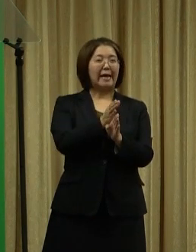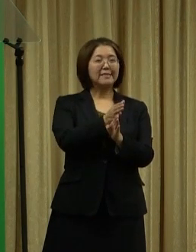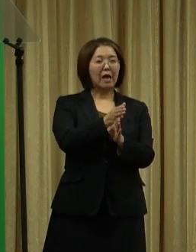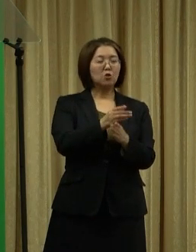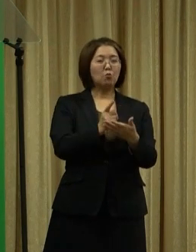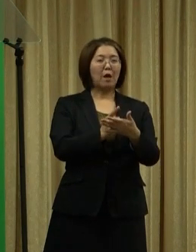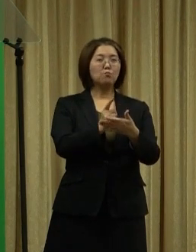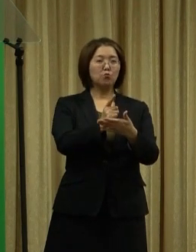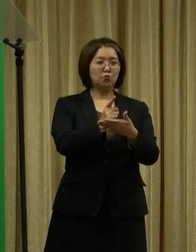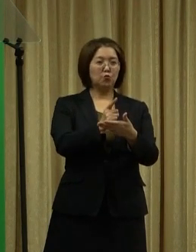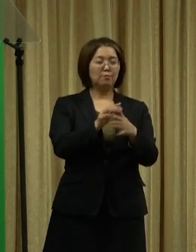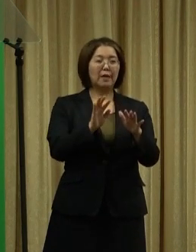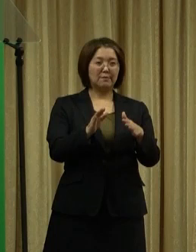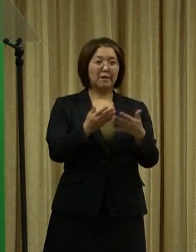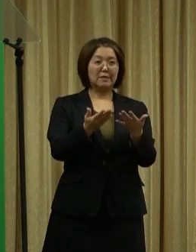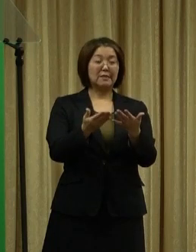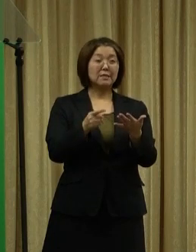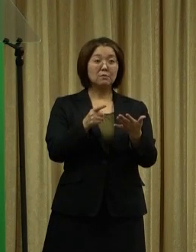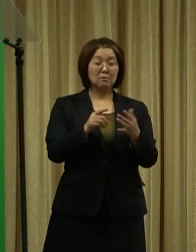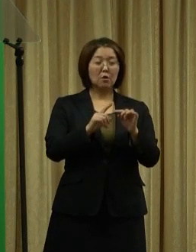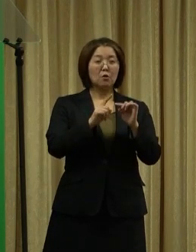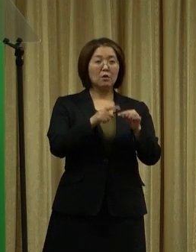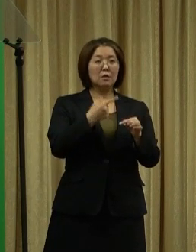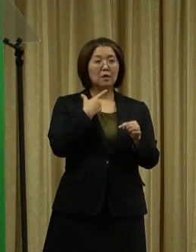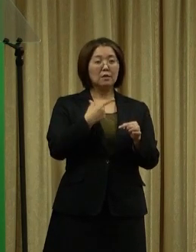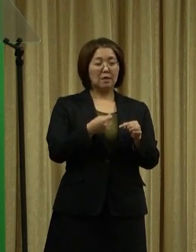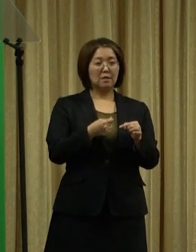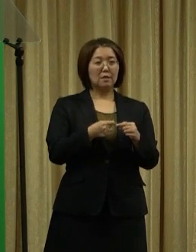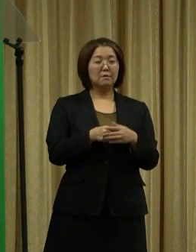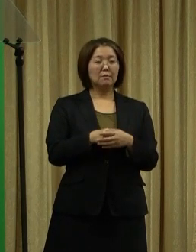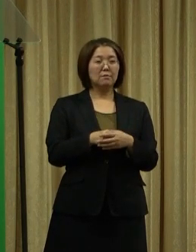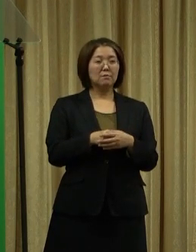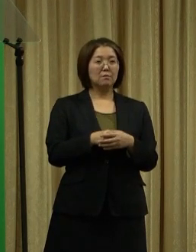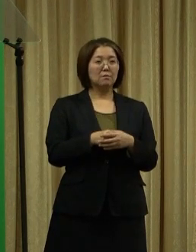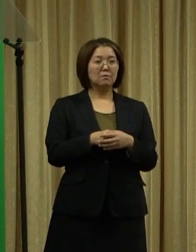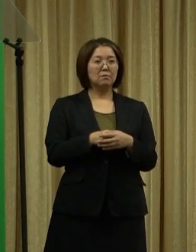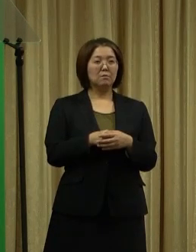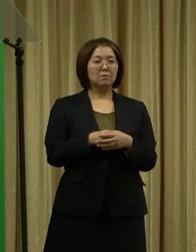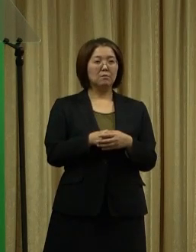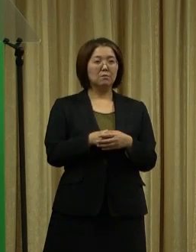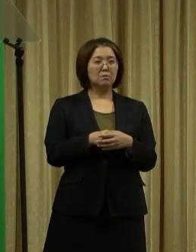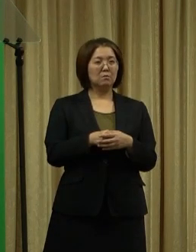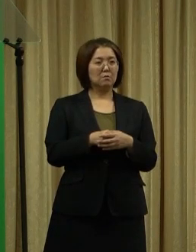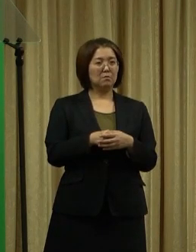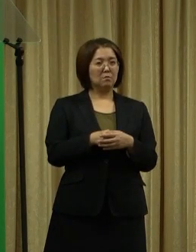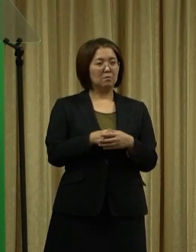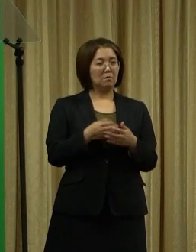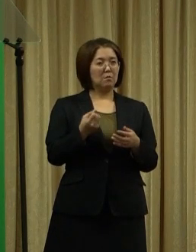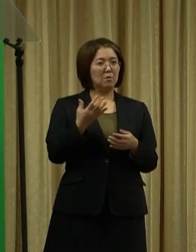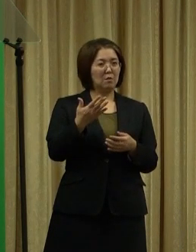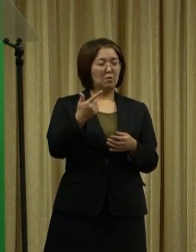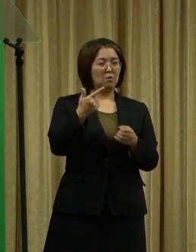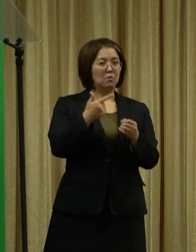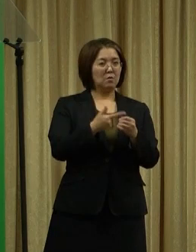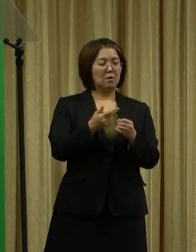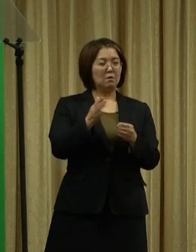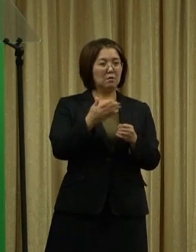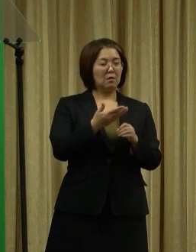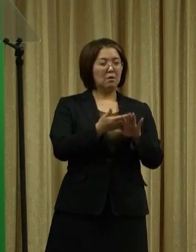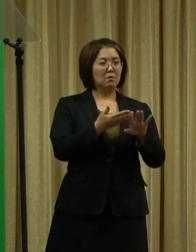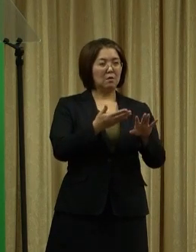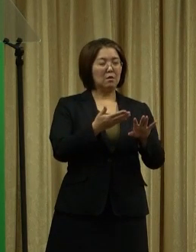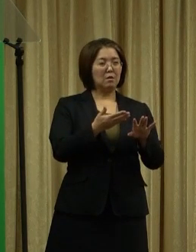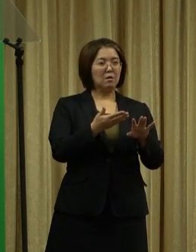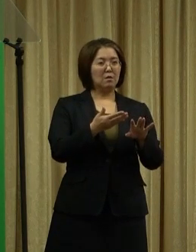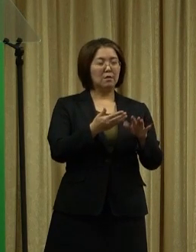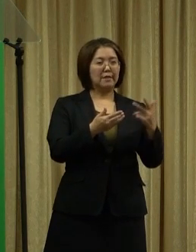の地震を受けてこれを導入したいと考えます。これは令和6年から他にも本県